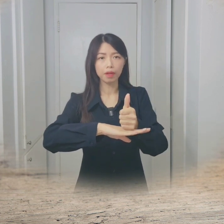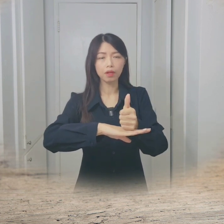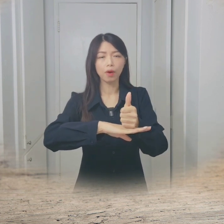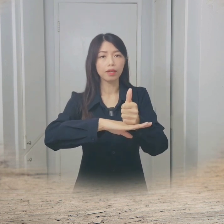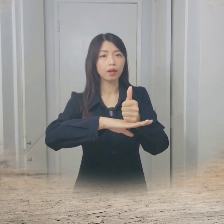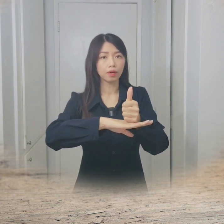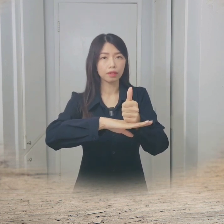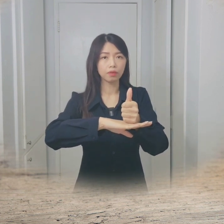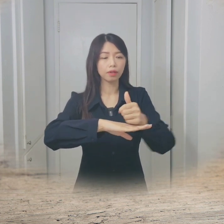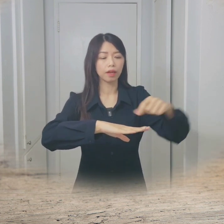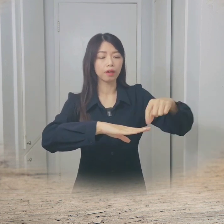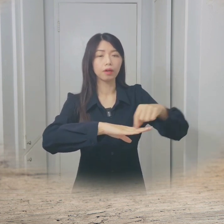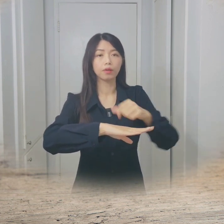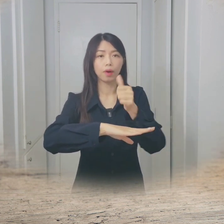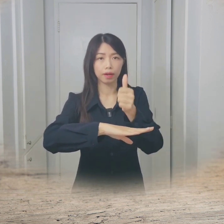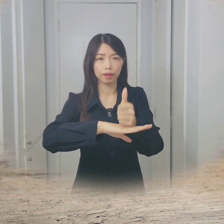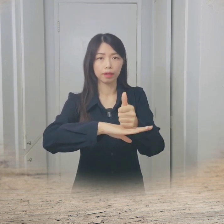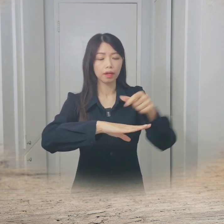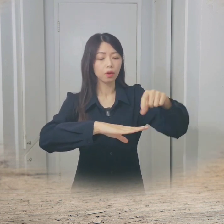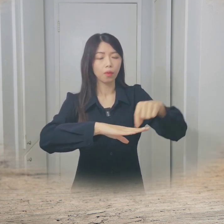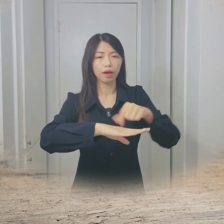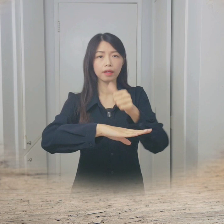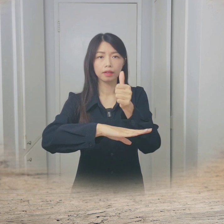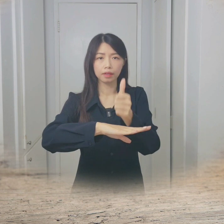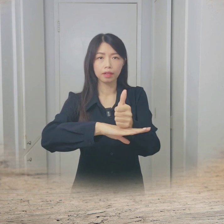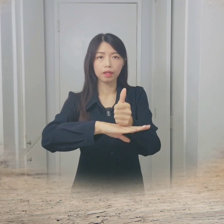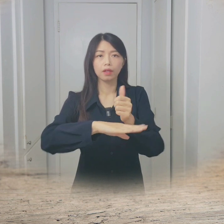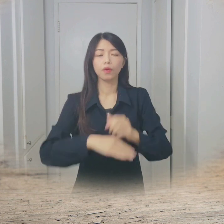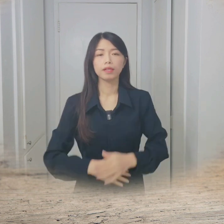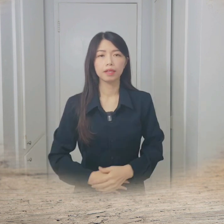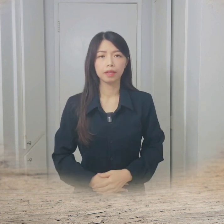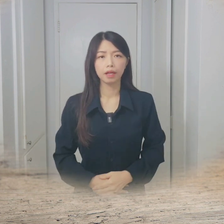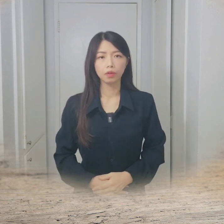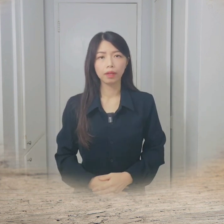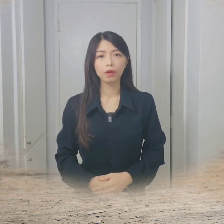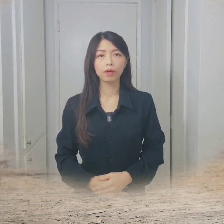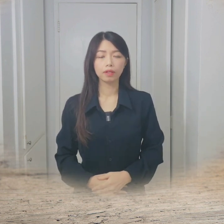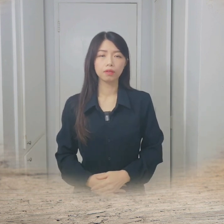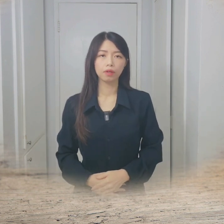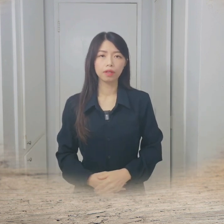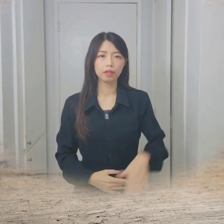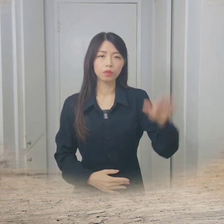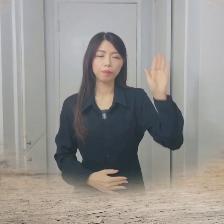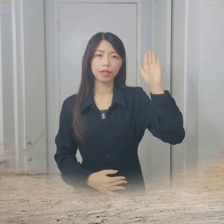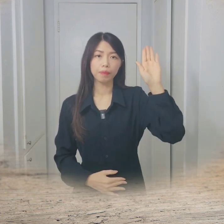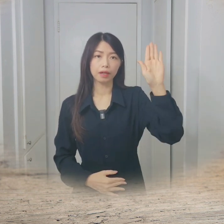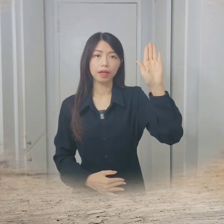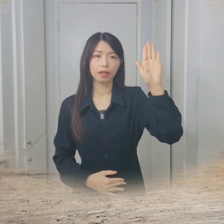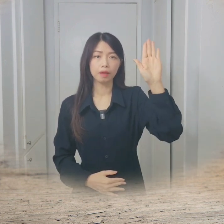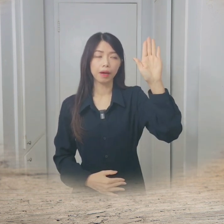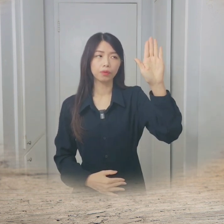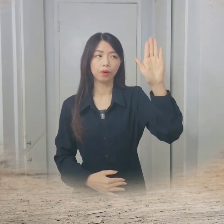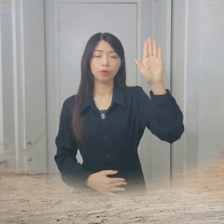세워주시면 왕이라고 한 뜻의 수어가 돼요. 왕 왕 대신 되다라고 한 뜻의 수어는 손바닥이